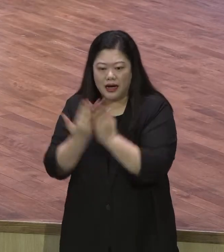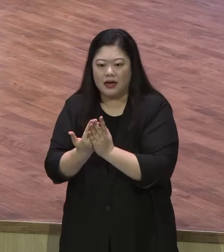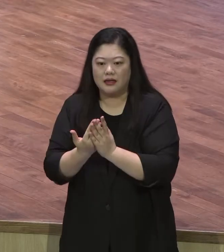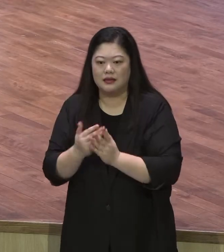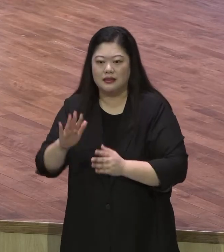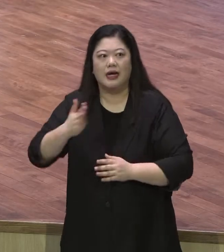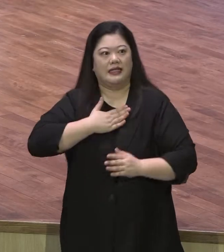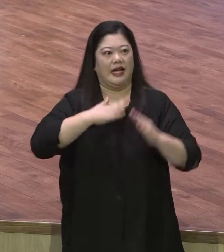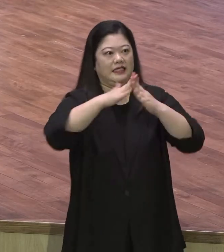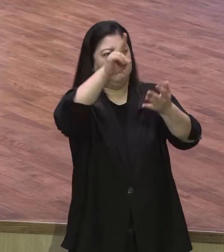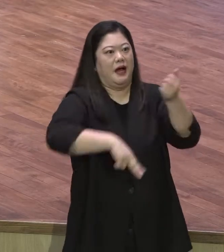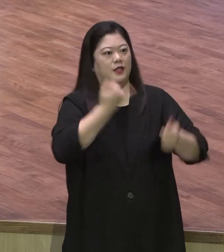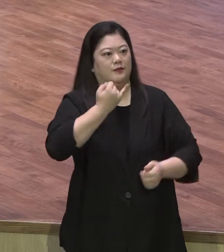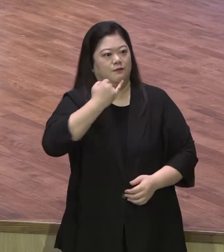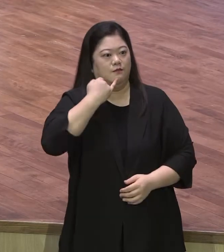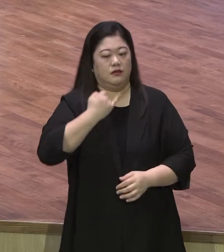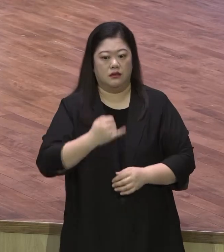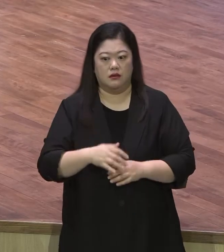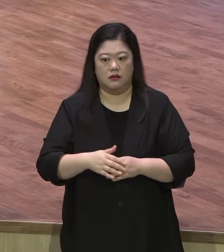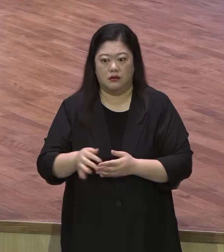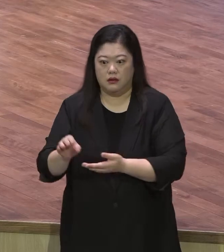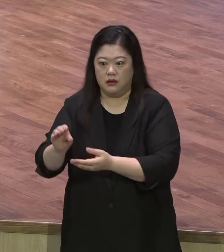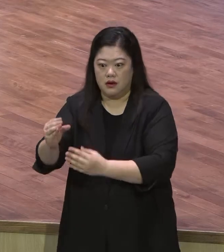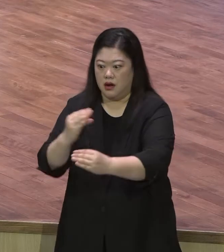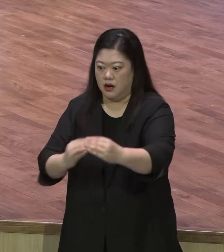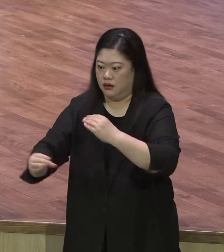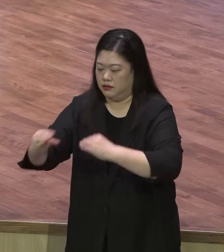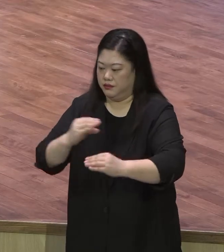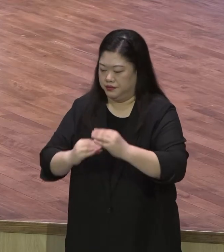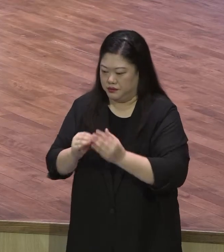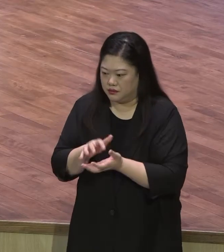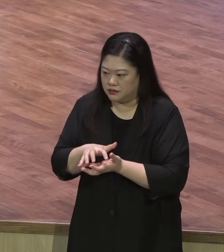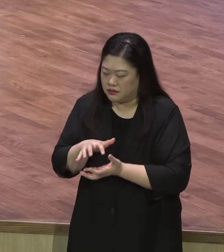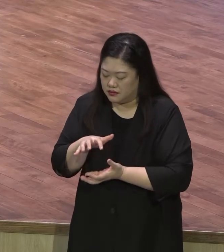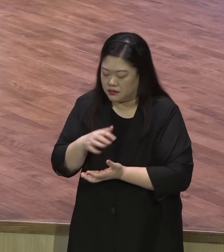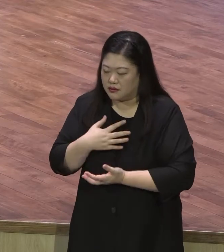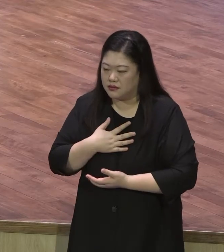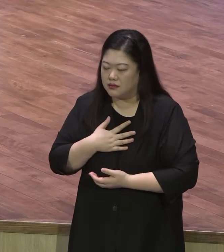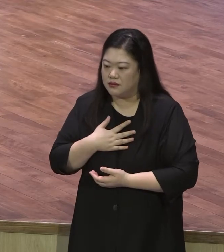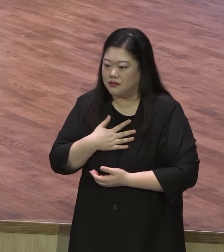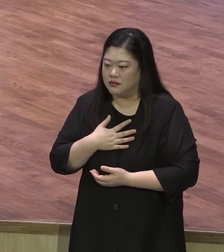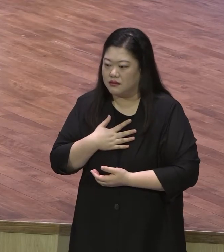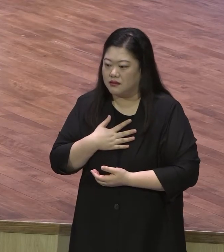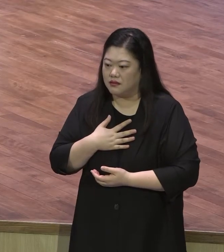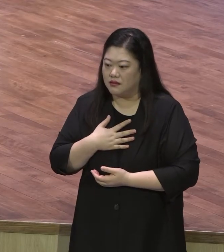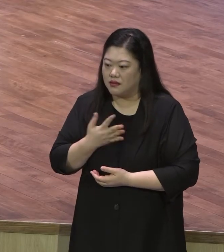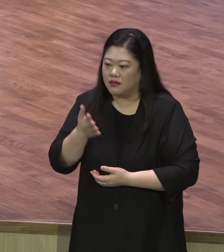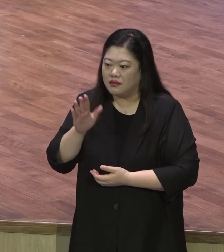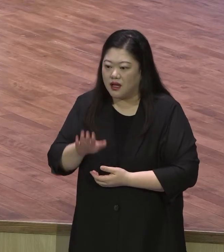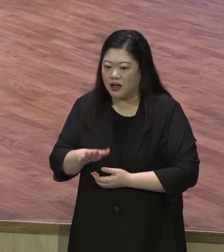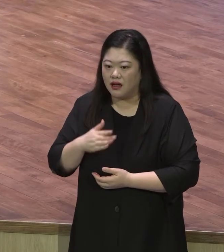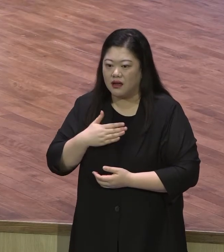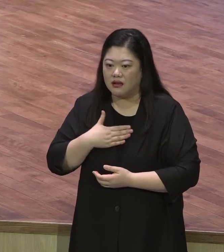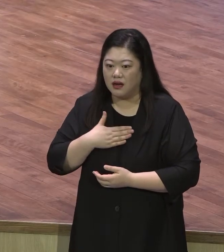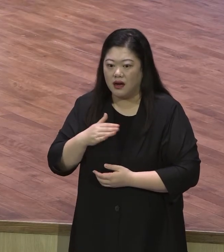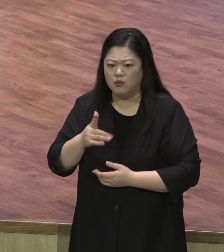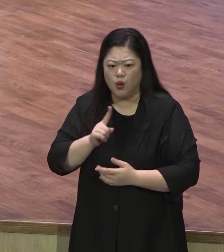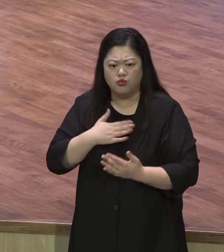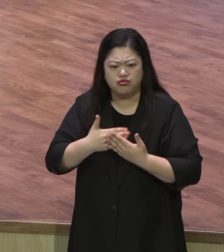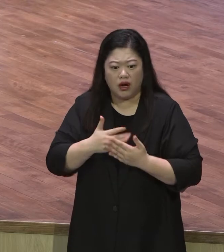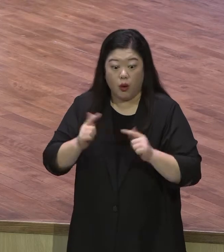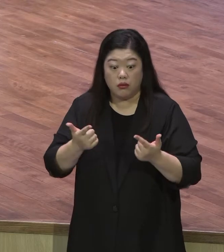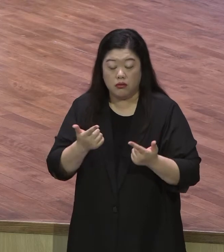날라가면 어떻게 해요. 그런데 전혀 그것이 전혀 불안하지 않고 다시 시작하지 뭐.